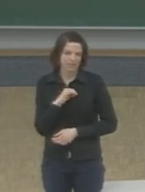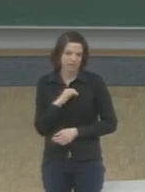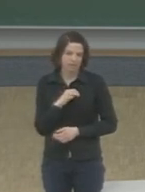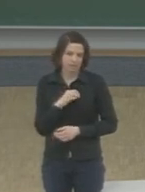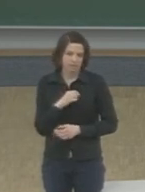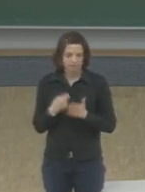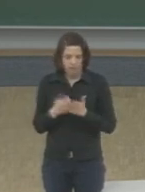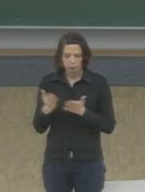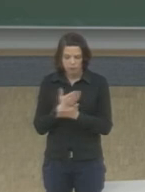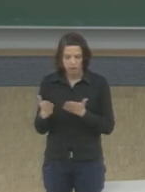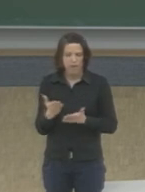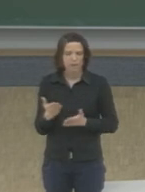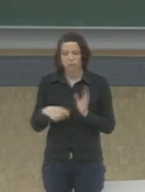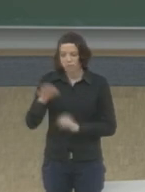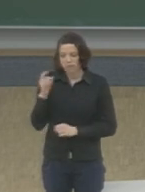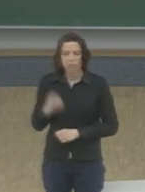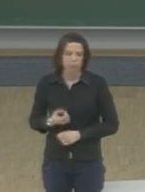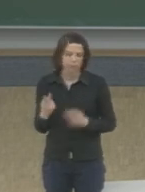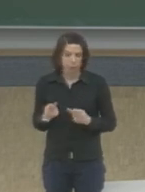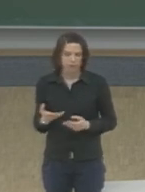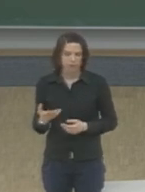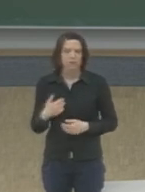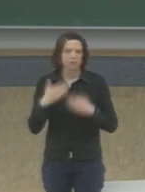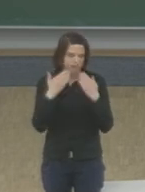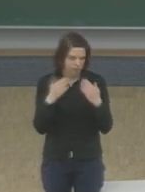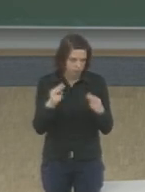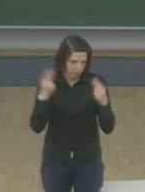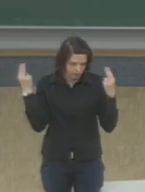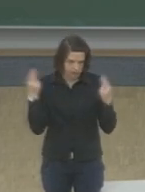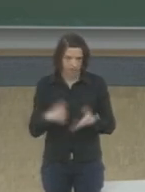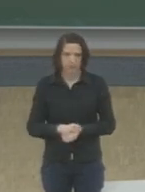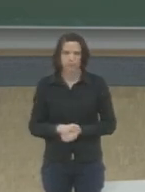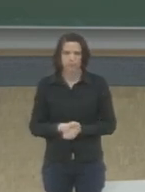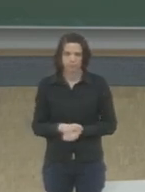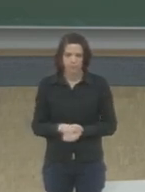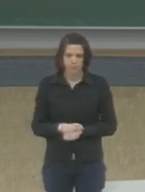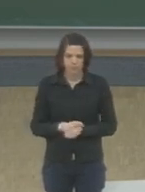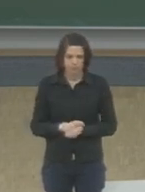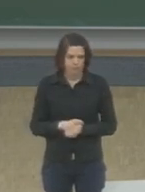Wertungen, Entscheidungen finden sollten. Ich bedanke mich für Ihre Aufmerksamkeit.